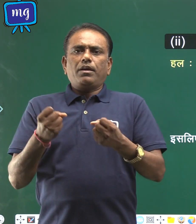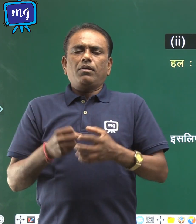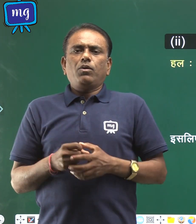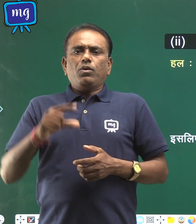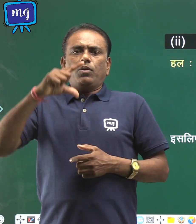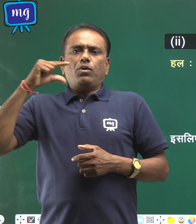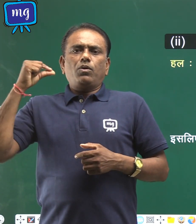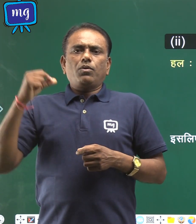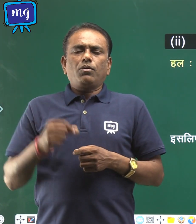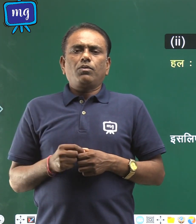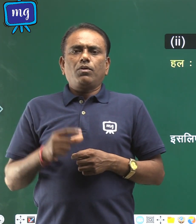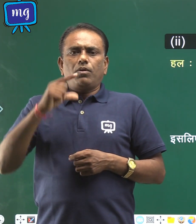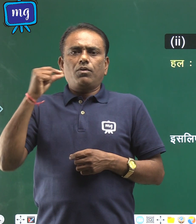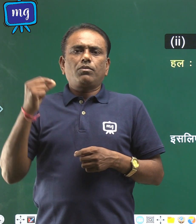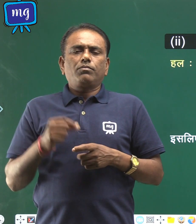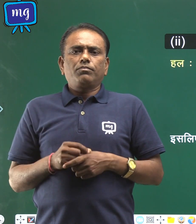और